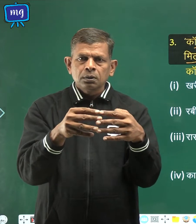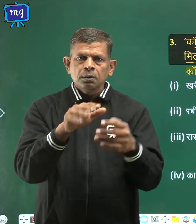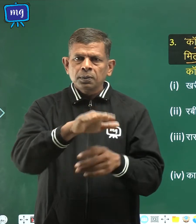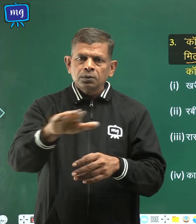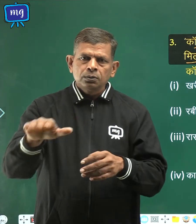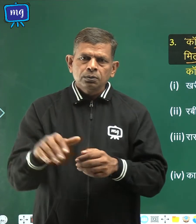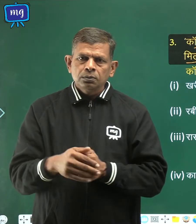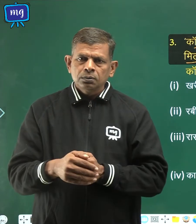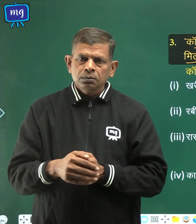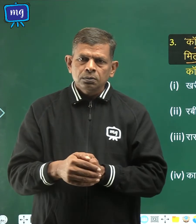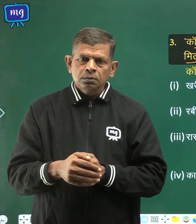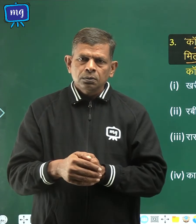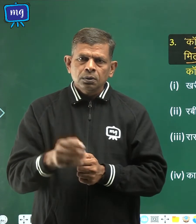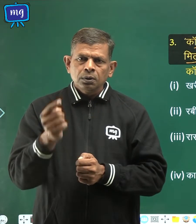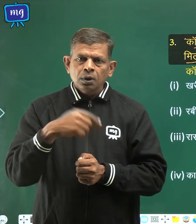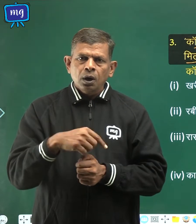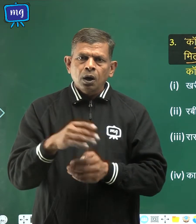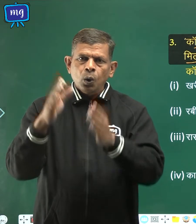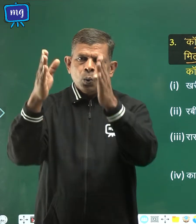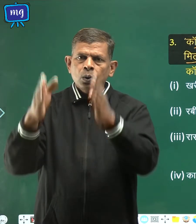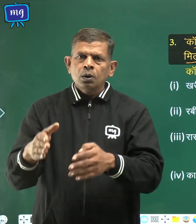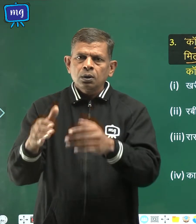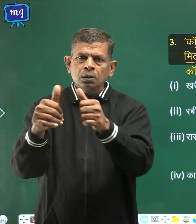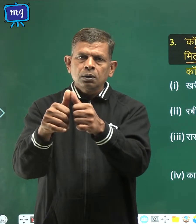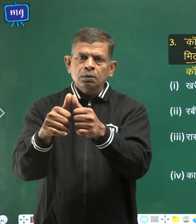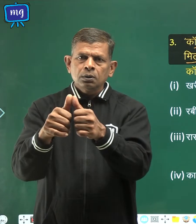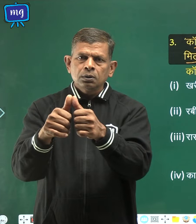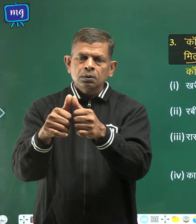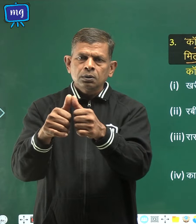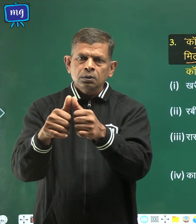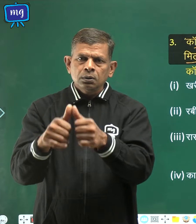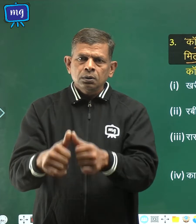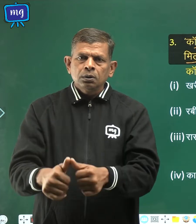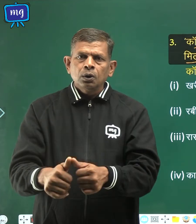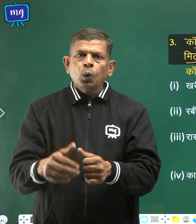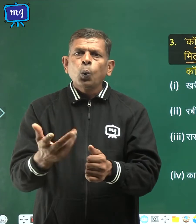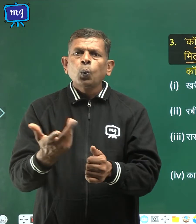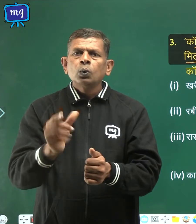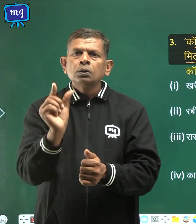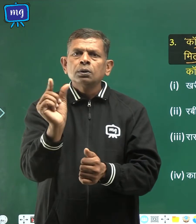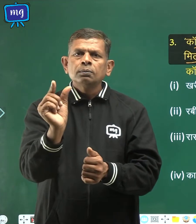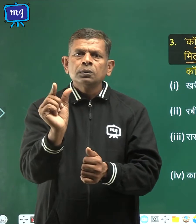बच्चों, यहाँ कॉलम ए में कुछ शब्द दिए गए हैं